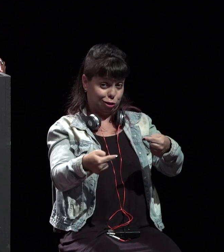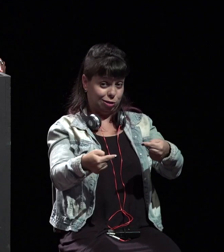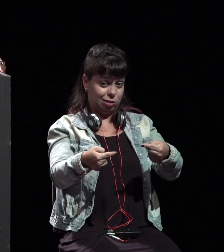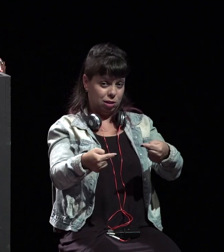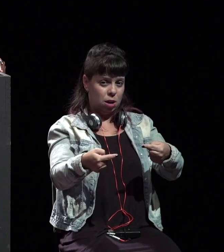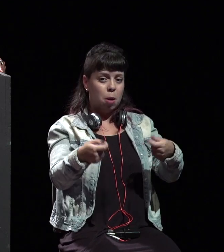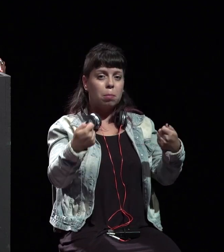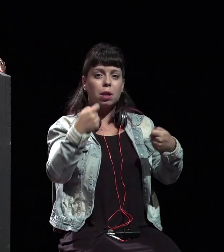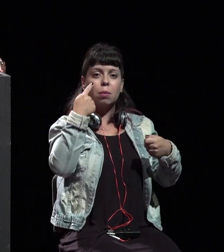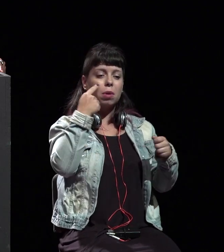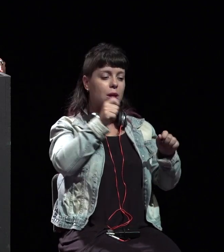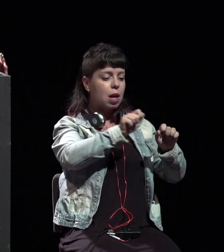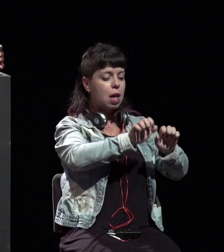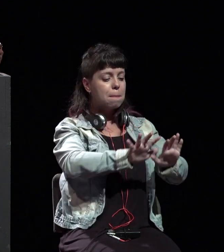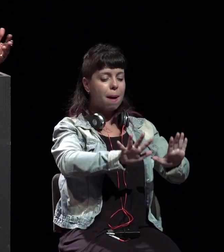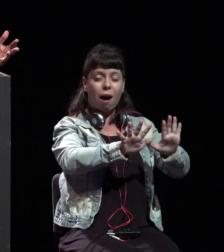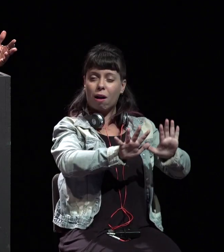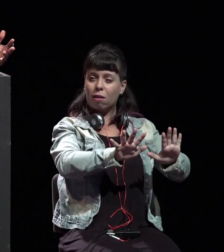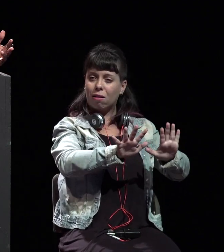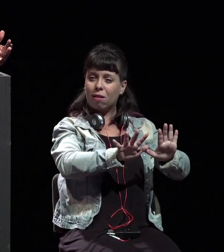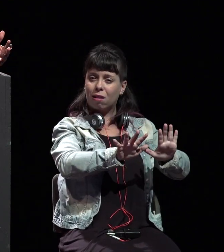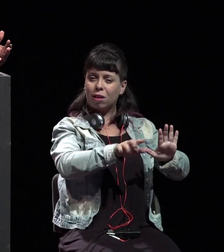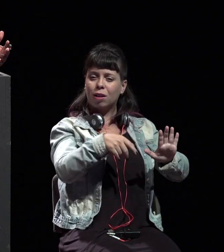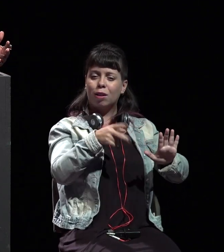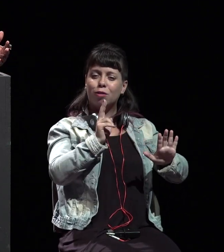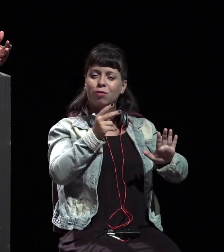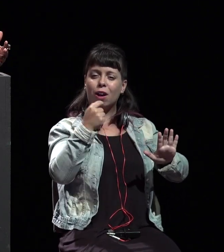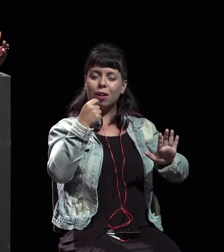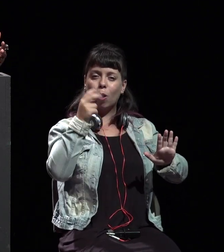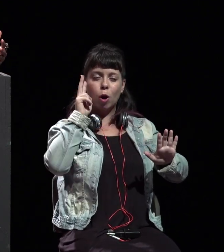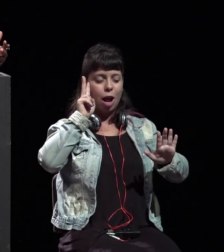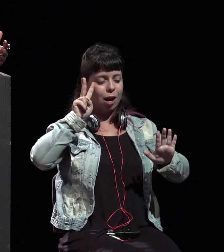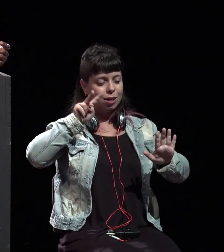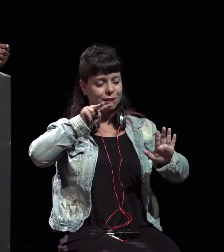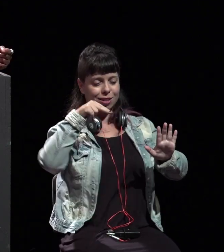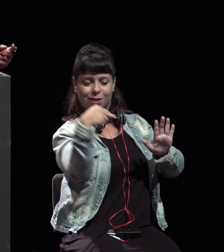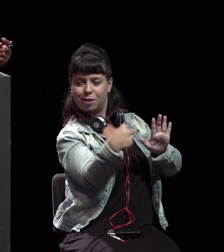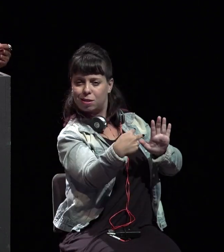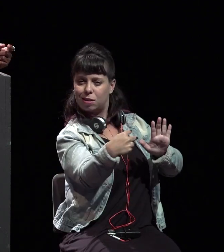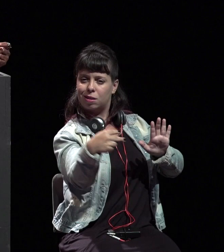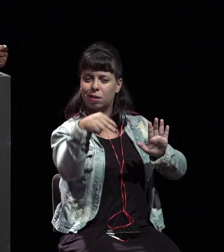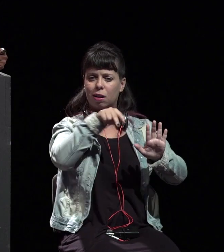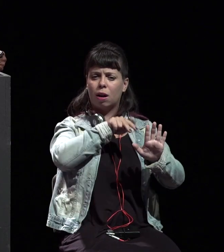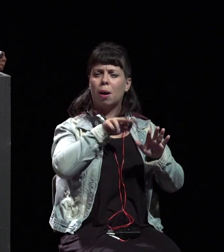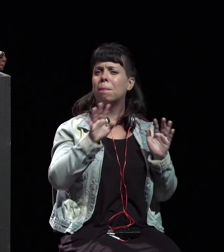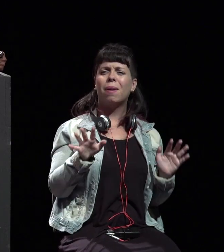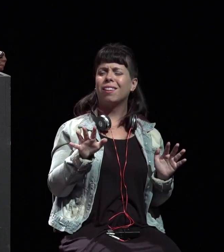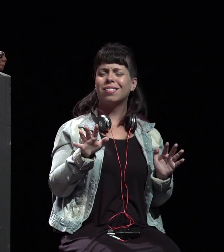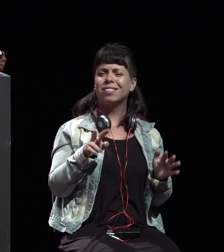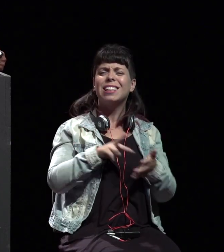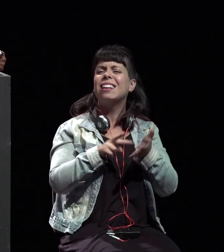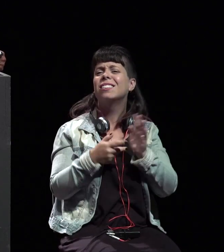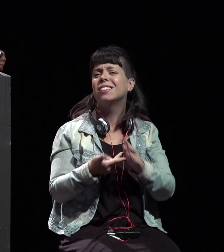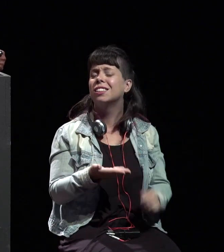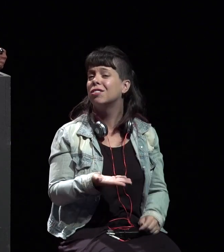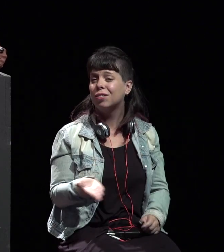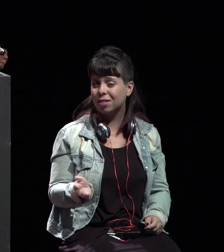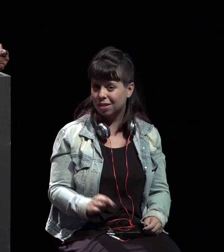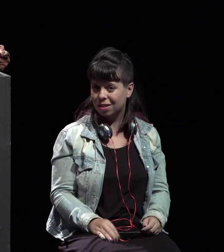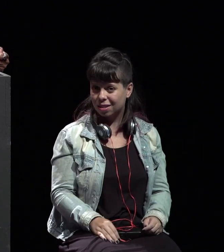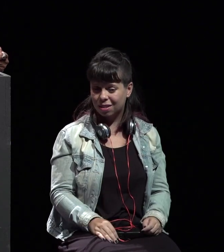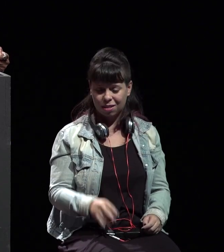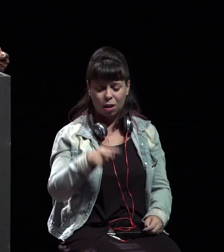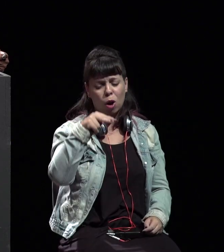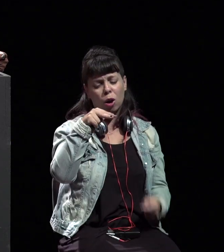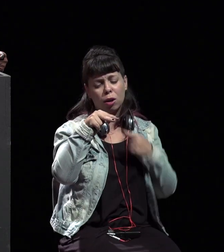pense imagens. A gente fala muito de deslocamento de olhar, né? Do olhar, mas o que significa isso? Né? Que